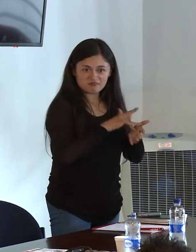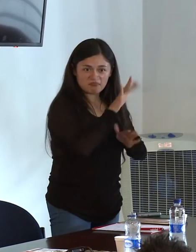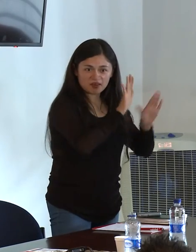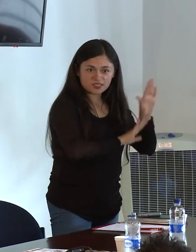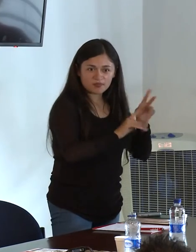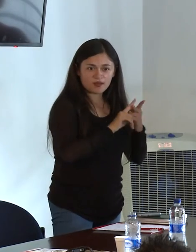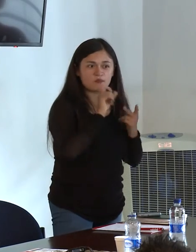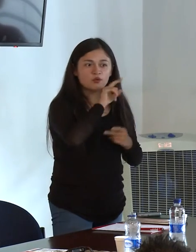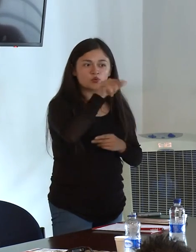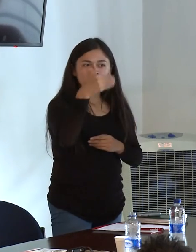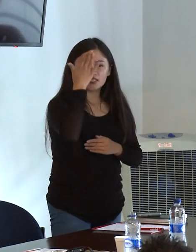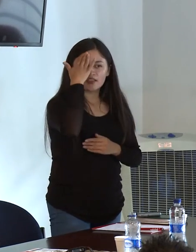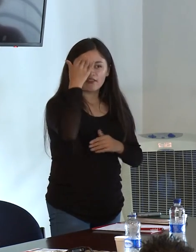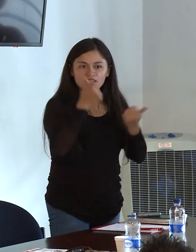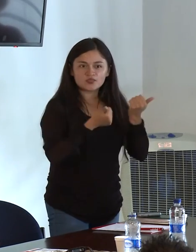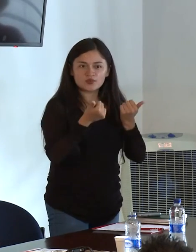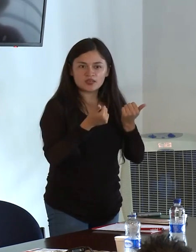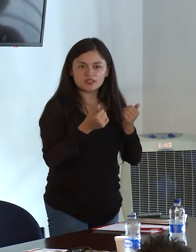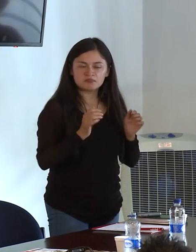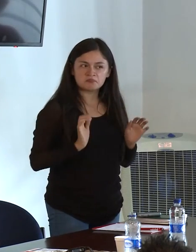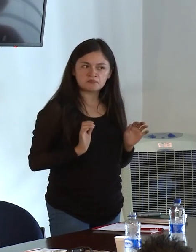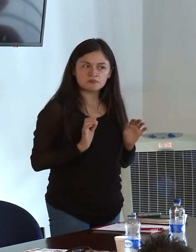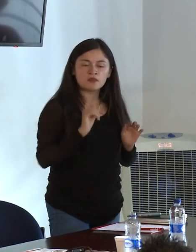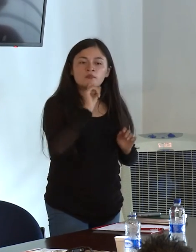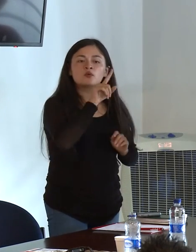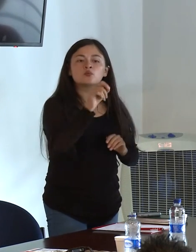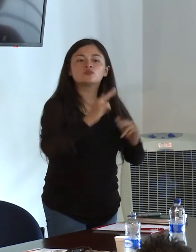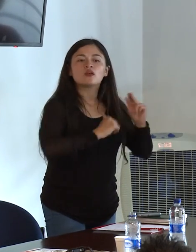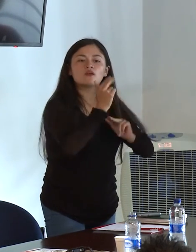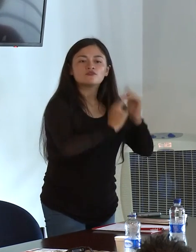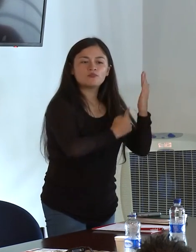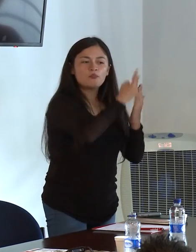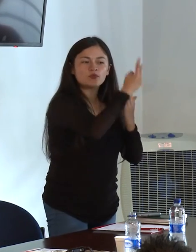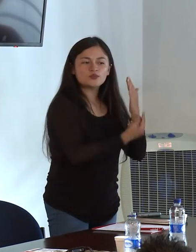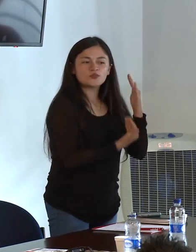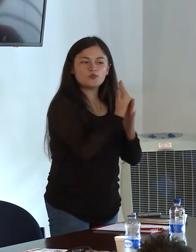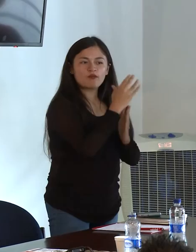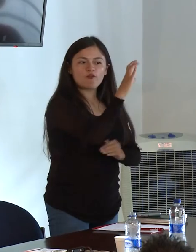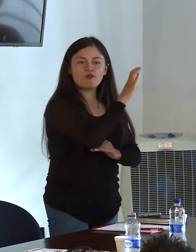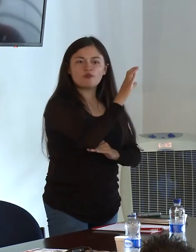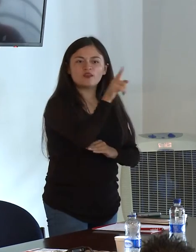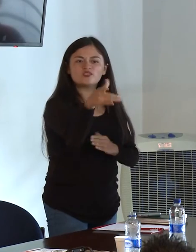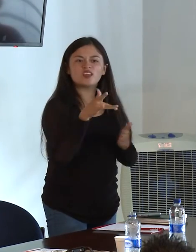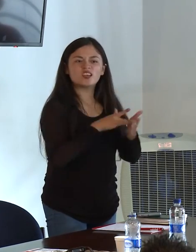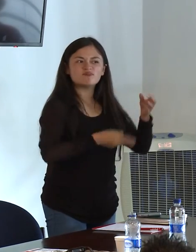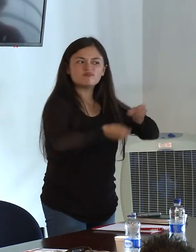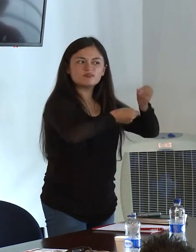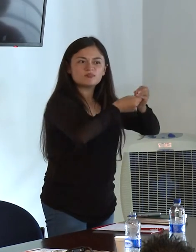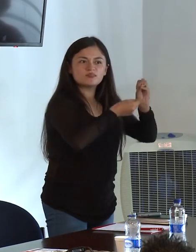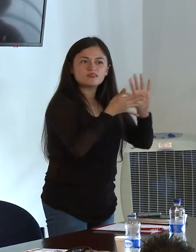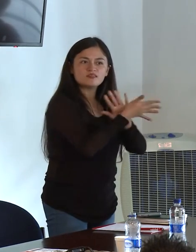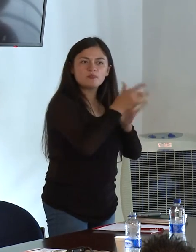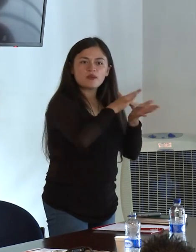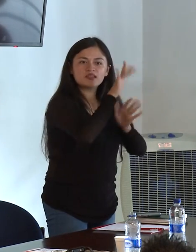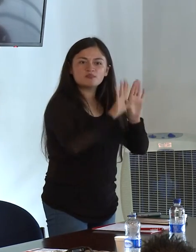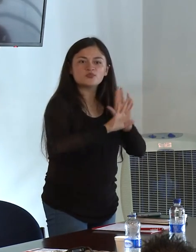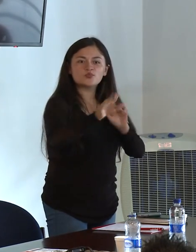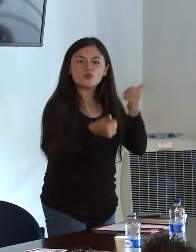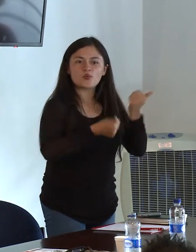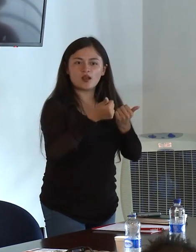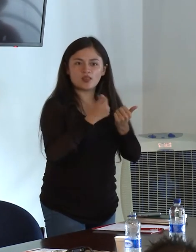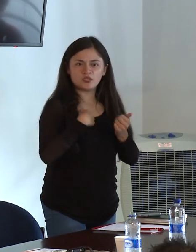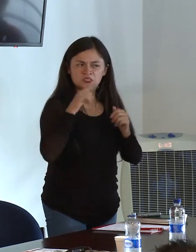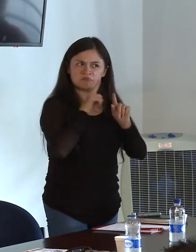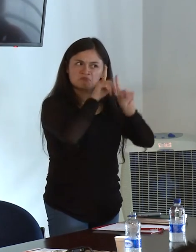nuestros saberes? ¿Qué es lo que nosotros vamos a aportar a esa construcción? ¿Eh? Entonces yo dejaría esa pregunta, ¿qué es